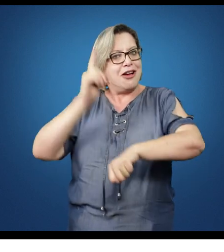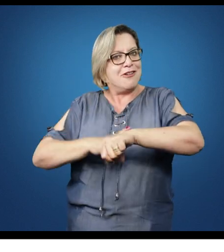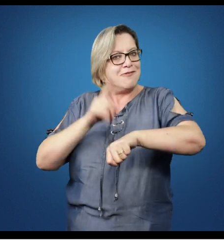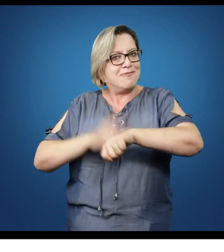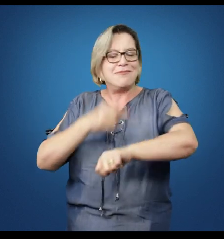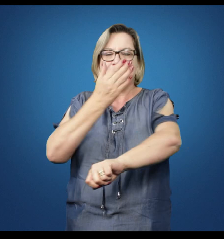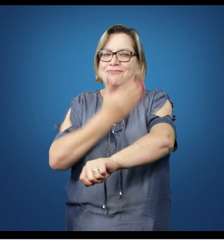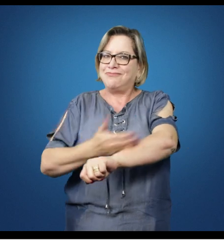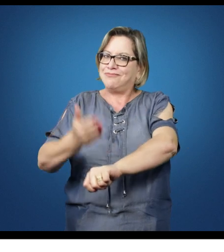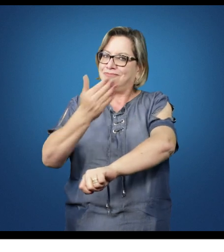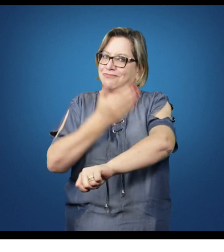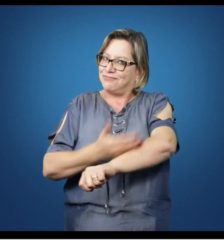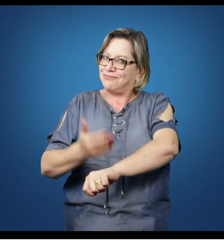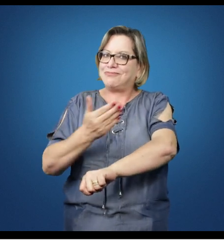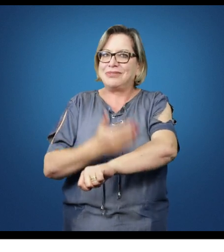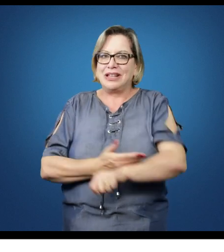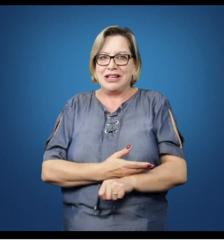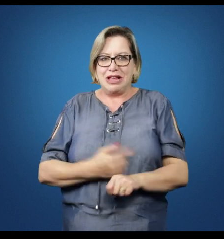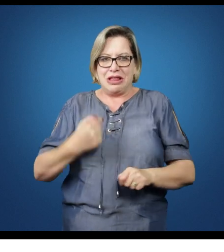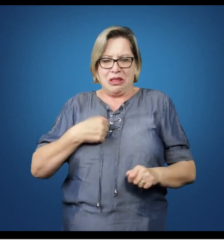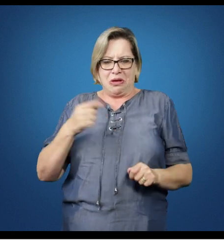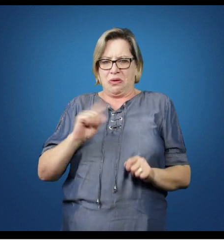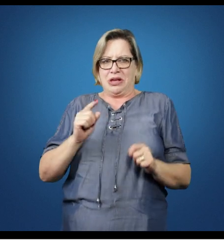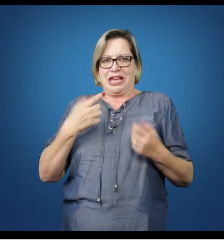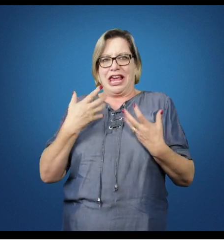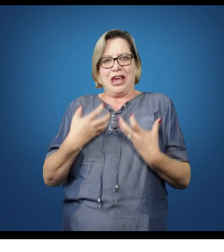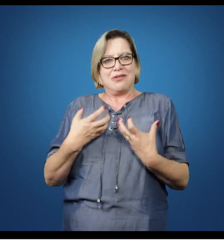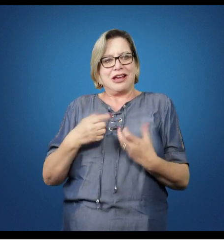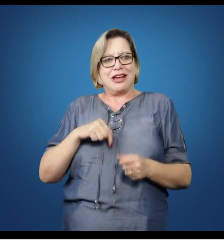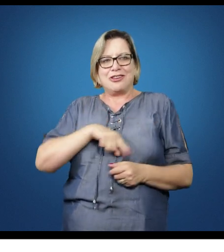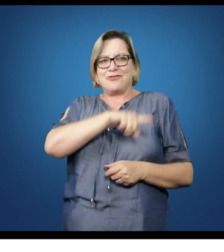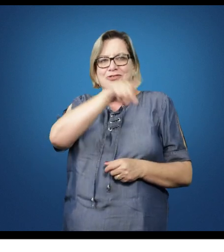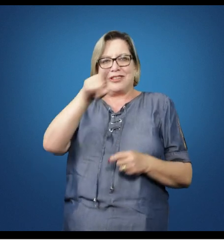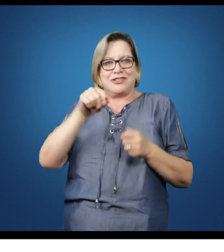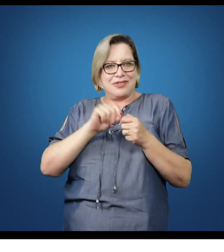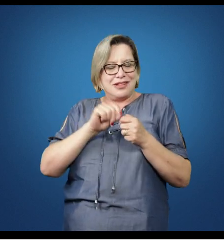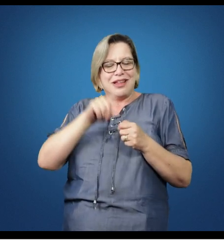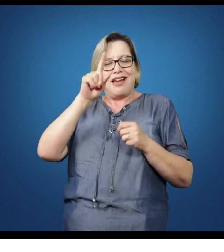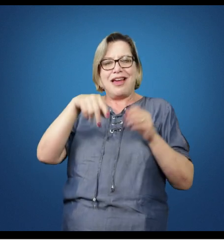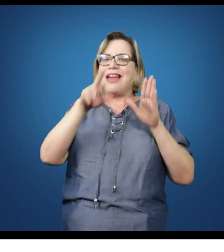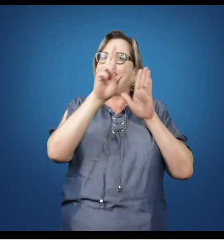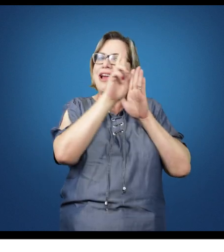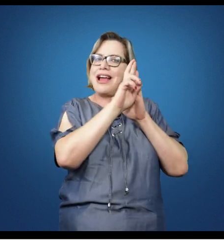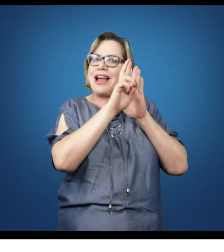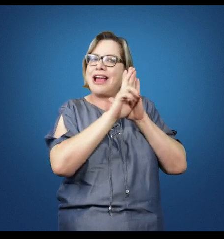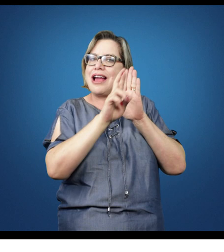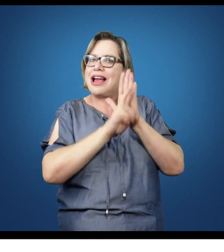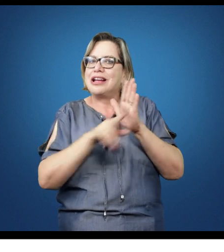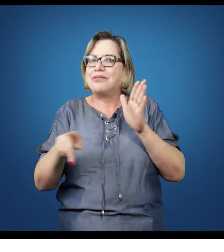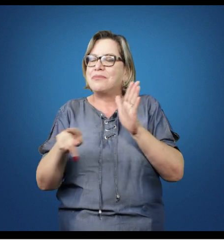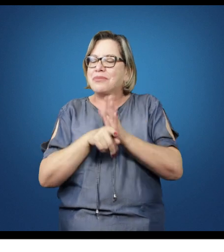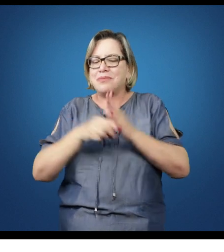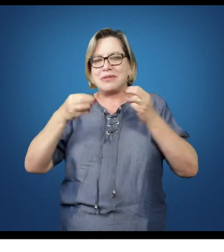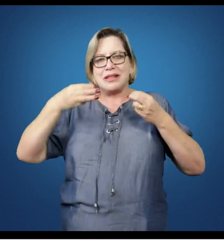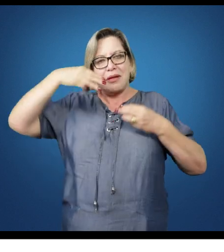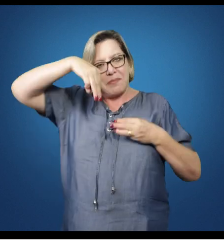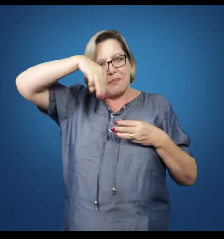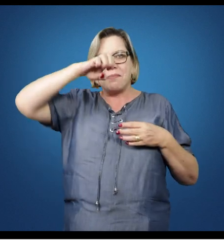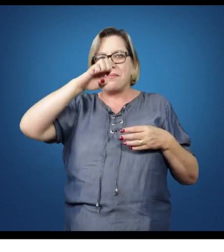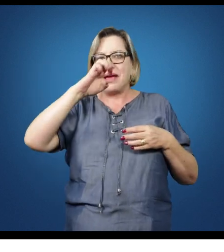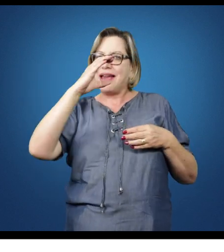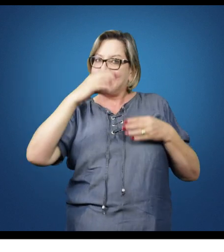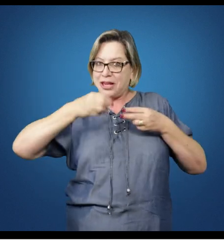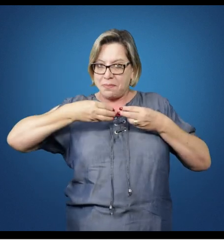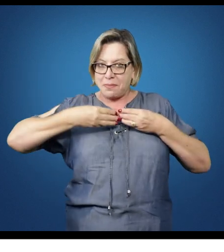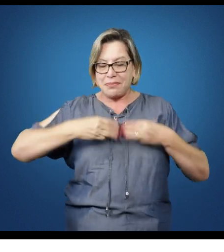não é nem o que a gente que é que vocês realizam norma cisco específicas do mec das